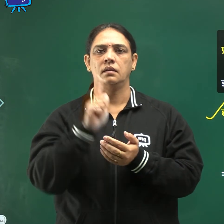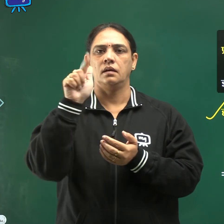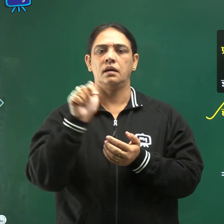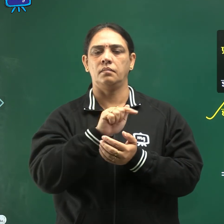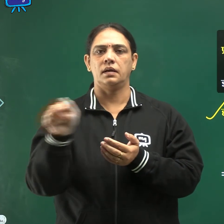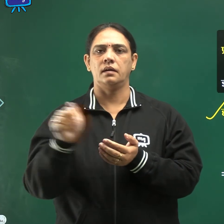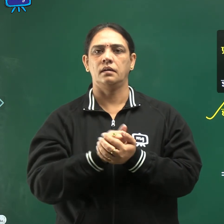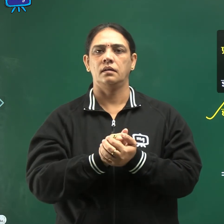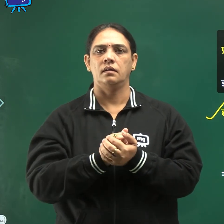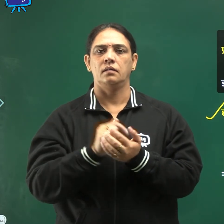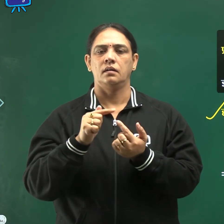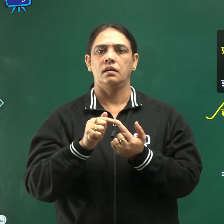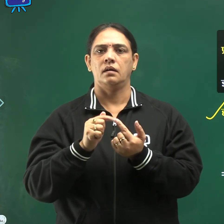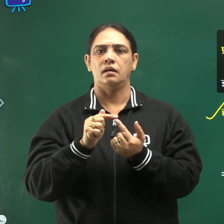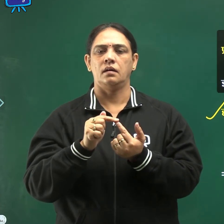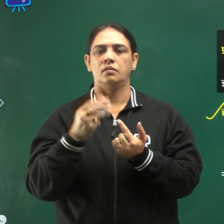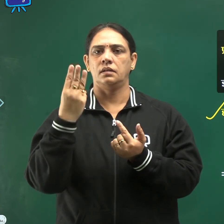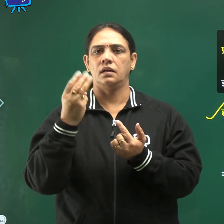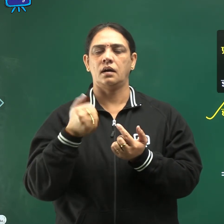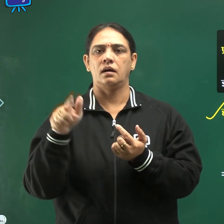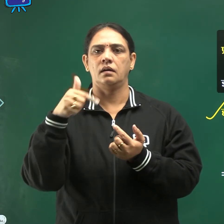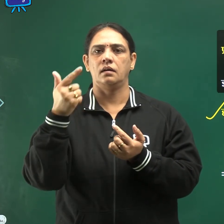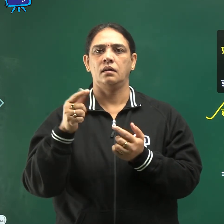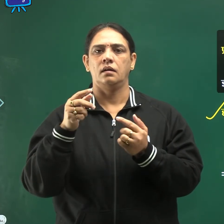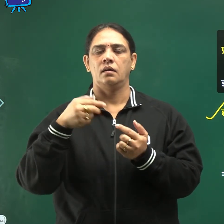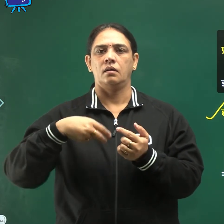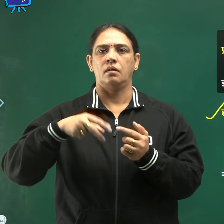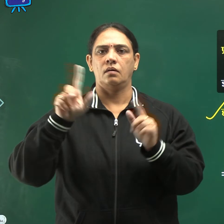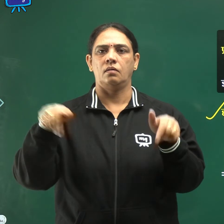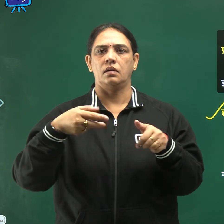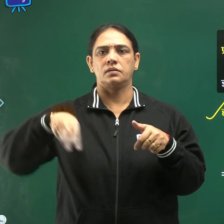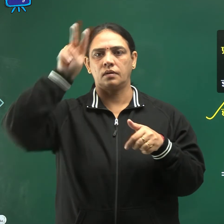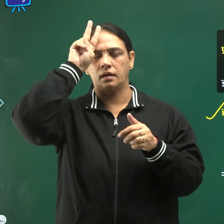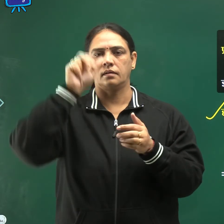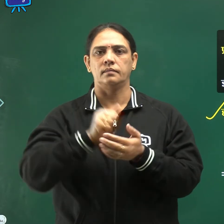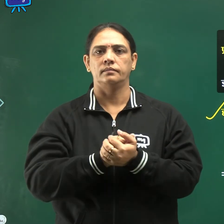बटे अंडर रूट 3 का होल स्क्वायर।